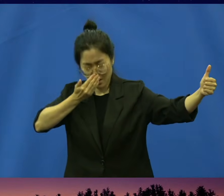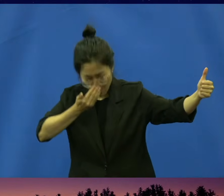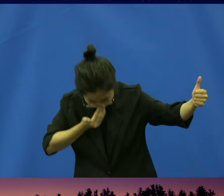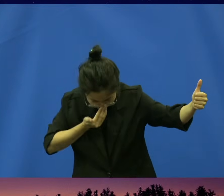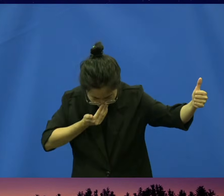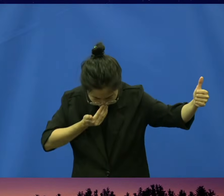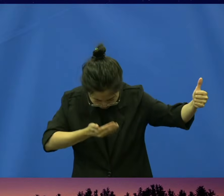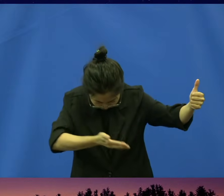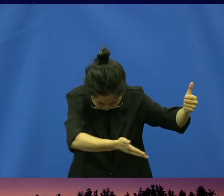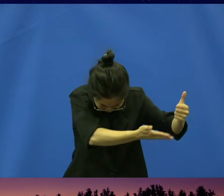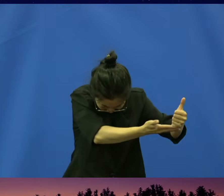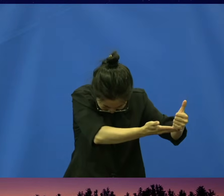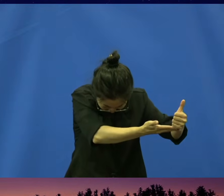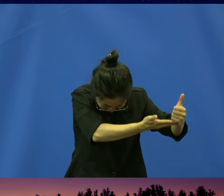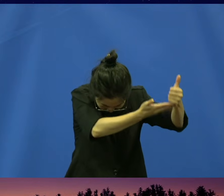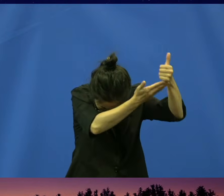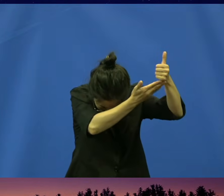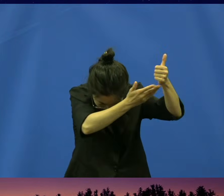수 있습니까?